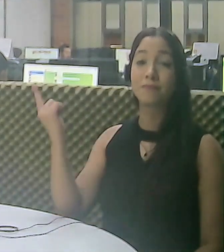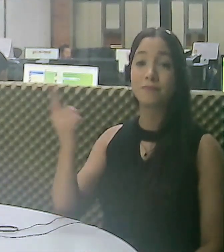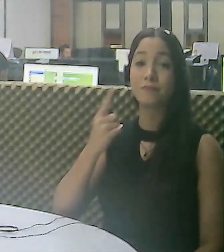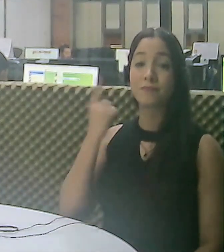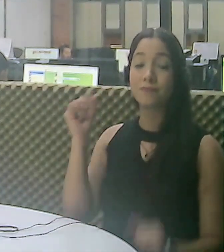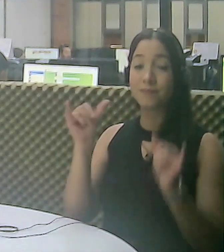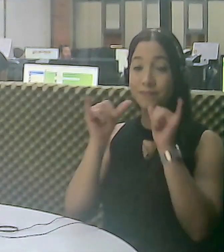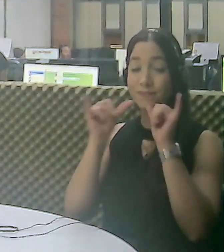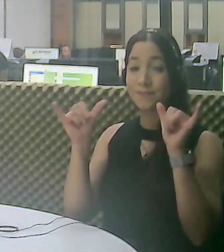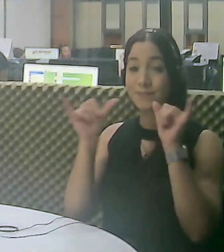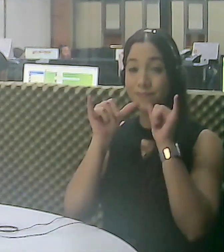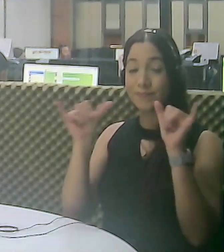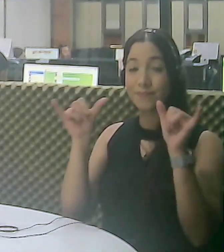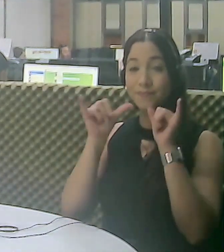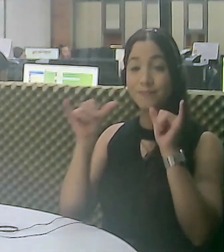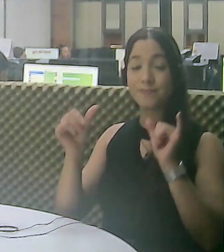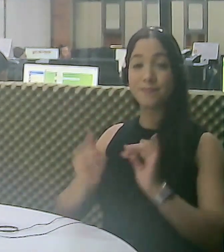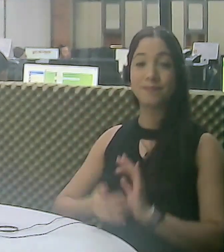Giro de